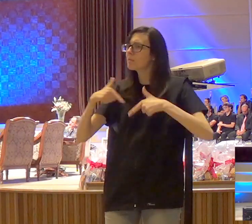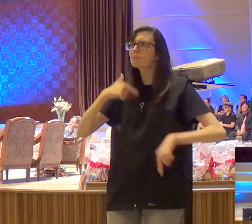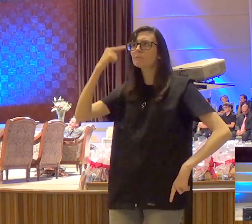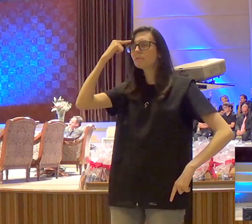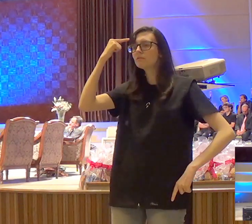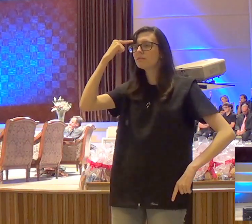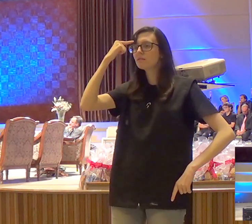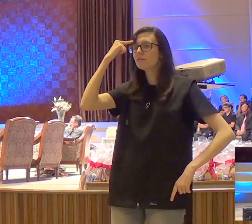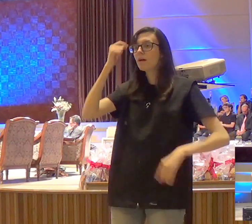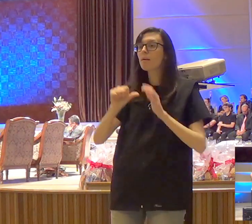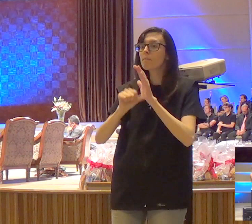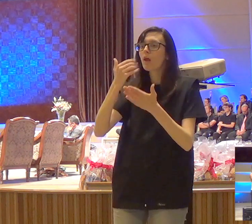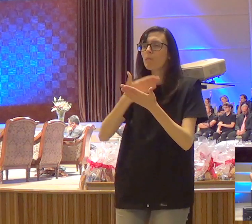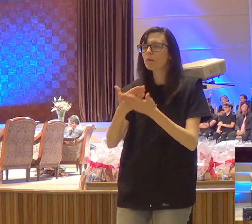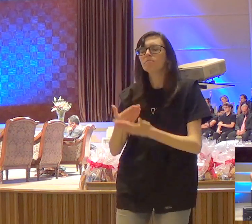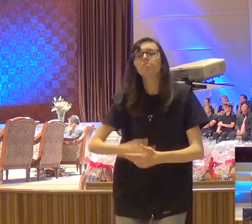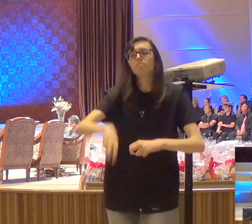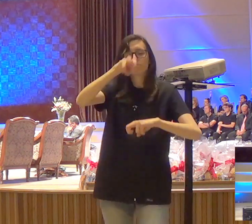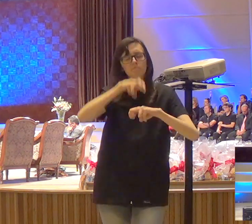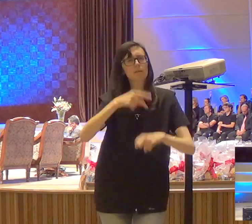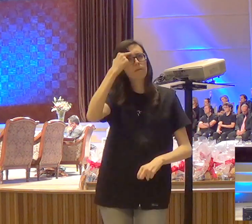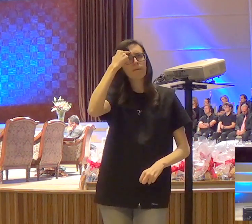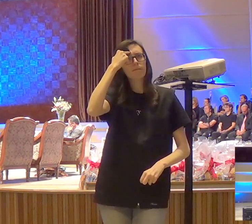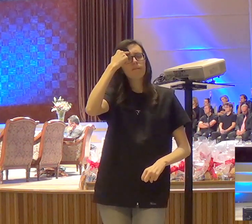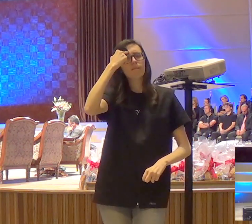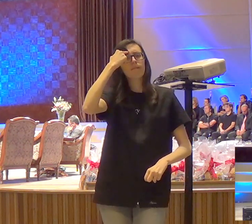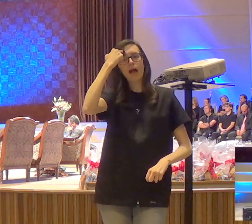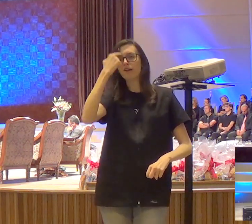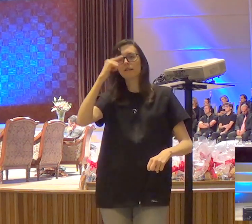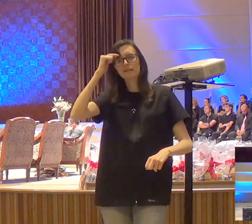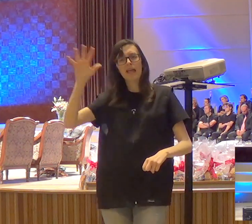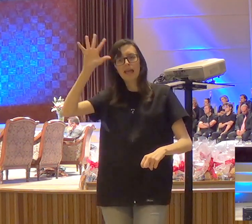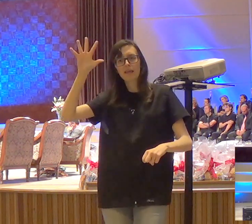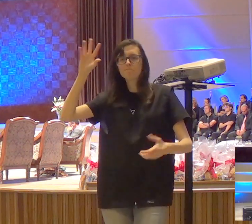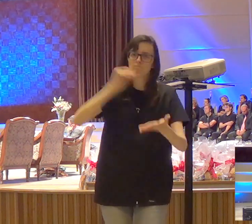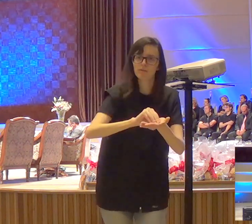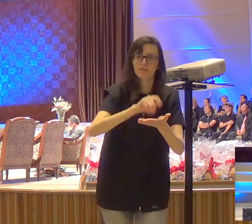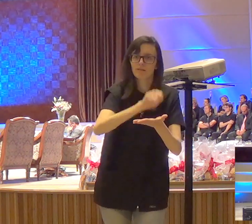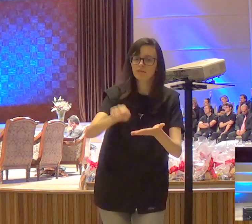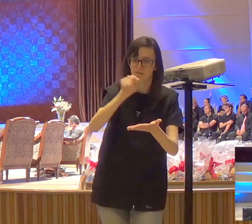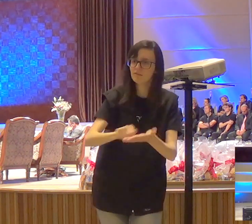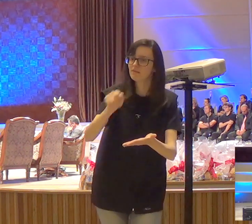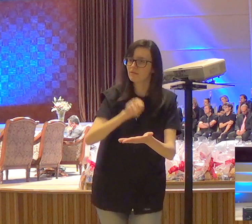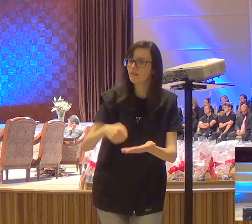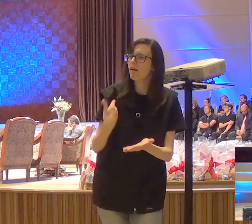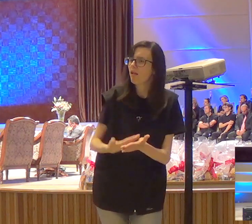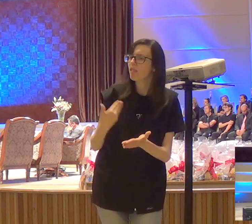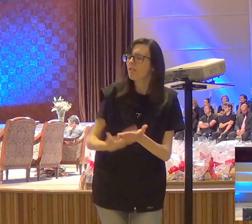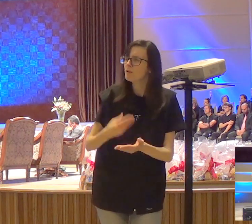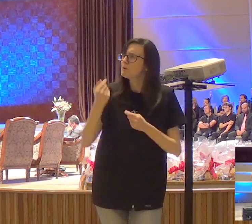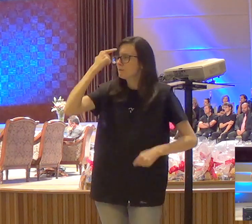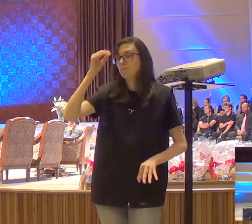começou o primeiro programa direcionado a esse empreendedorismo chamado PEP, que é um programa de empreendedorismo